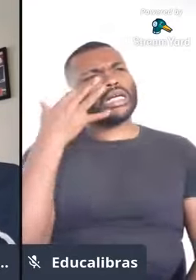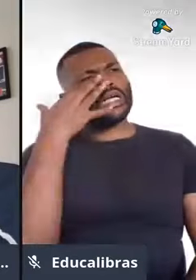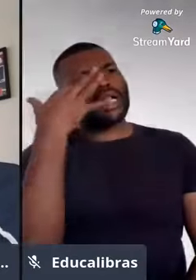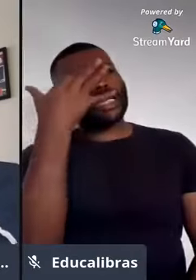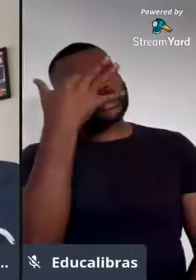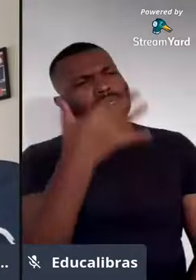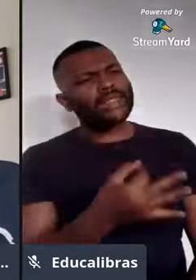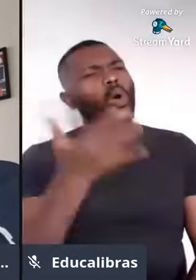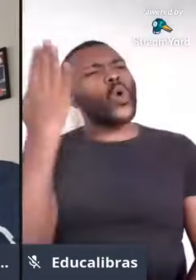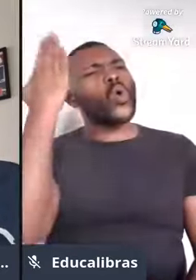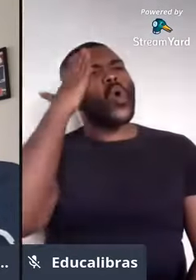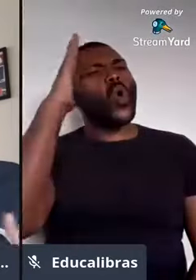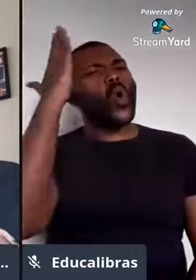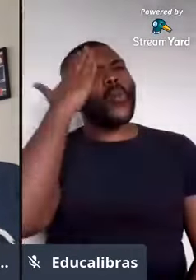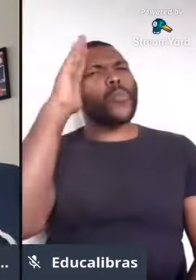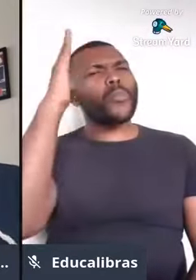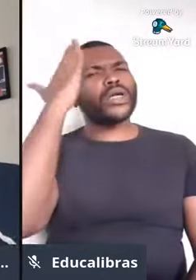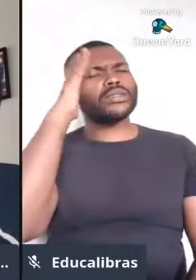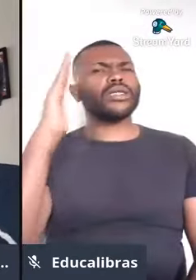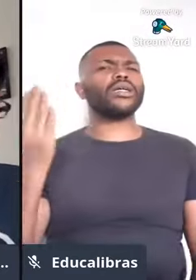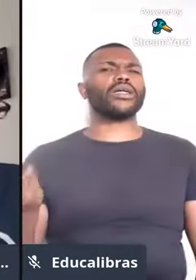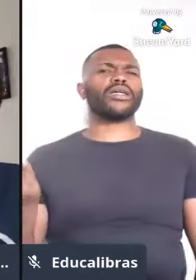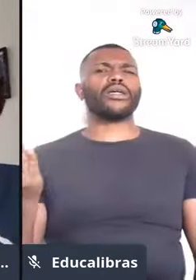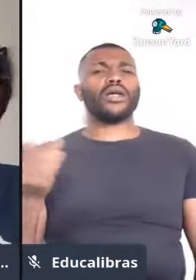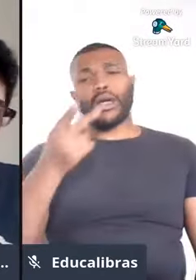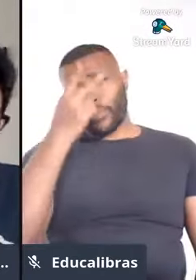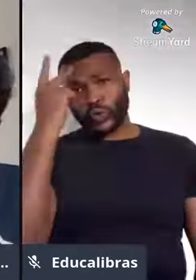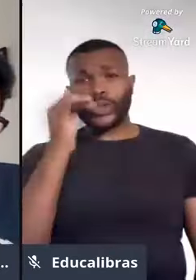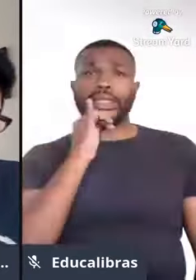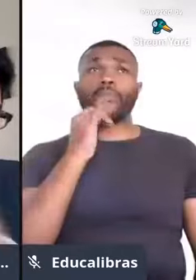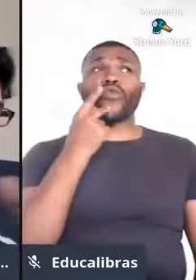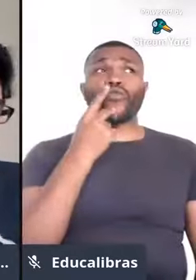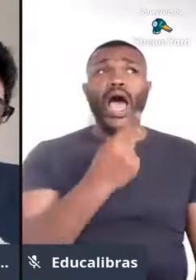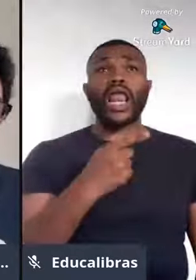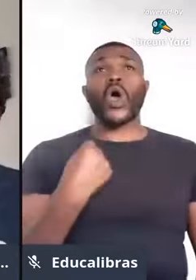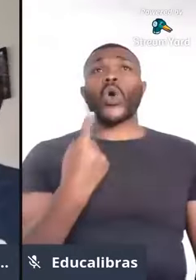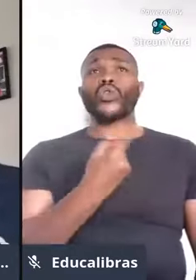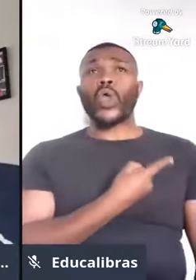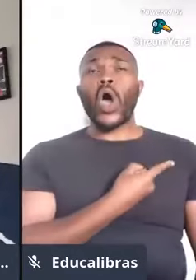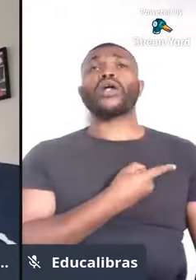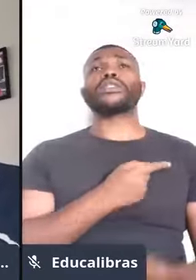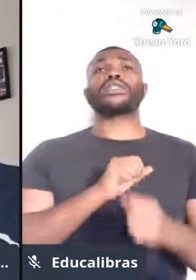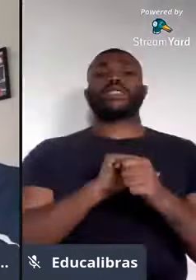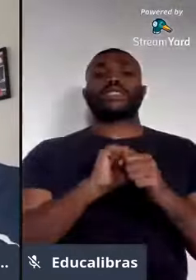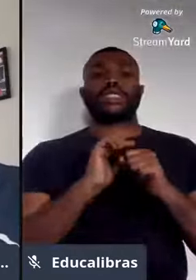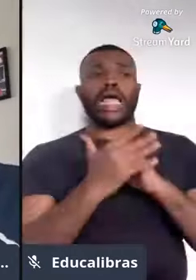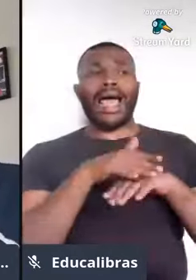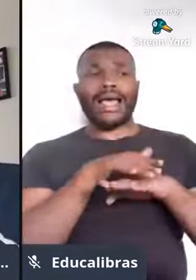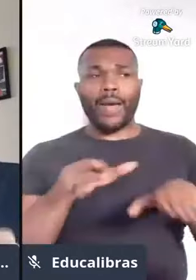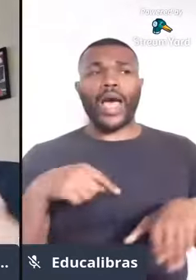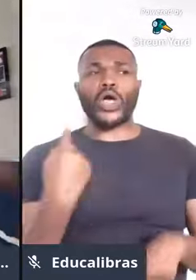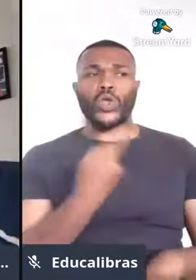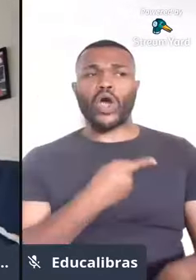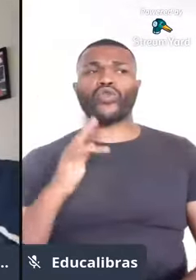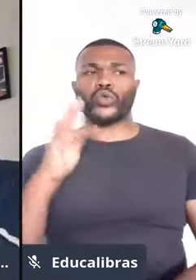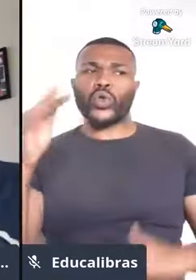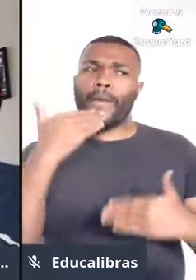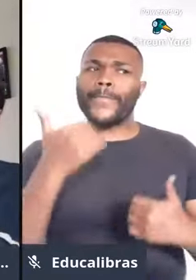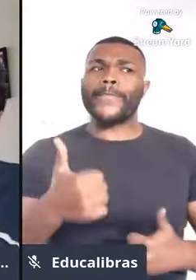entender. Porque todo mundo está falando, olha, a gente vai sair dessa situação melhor, a gente vai sair dessa